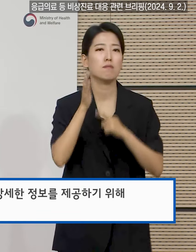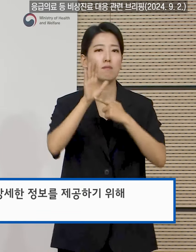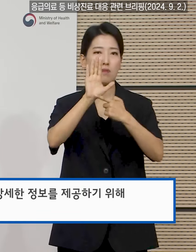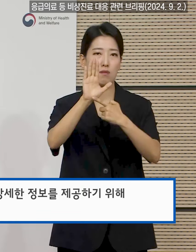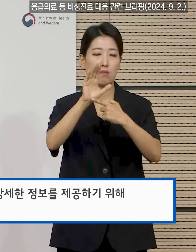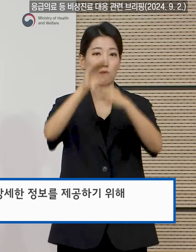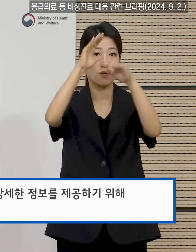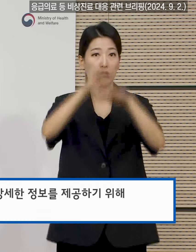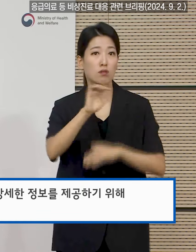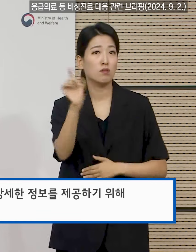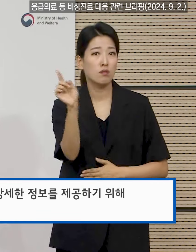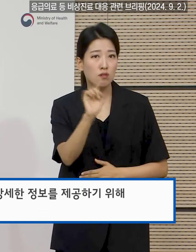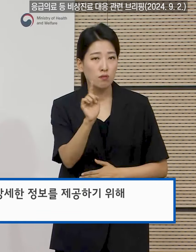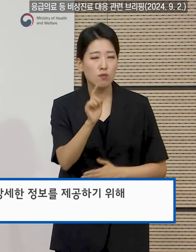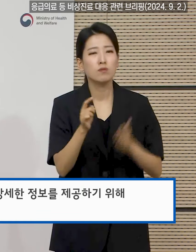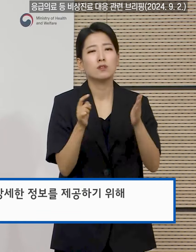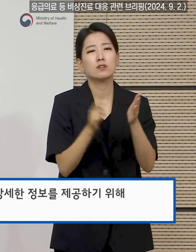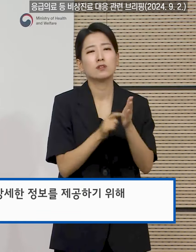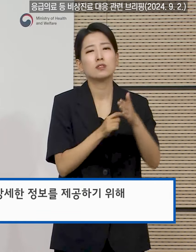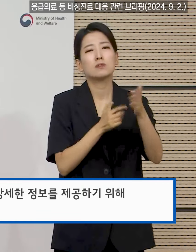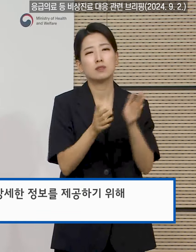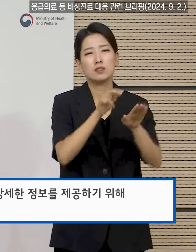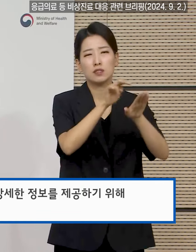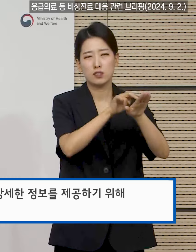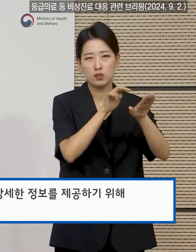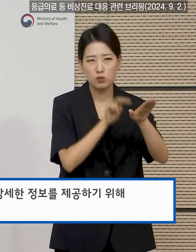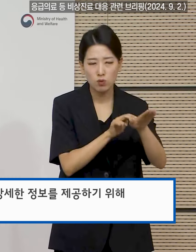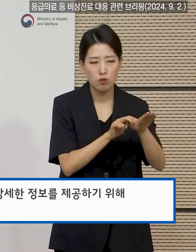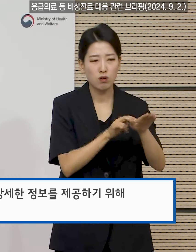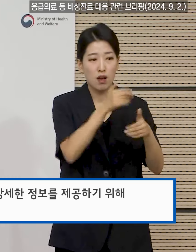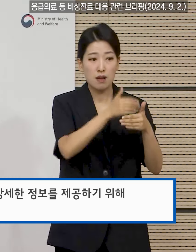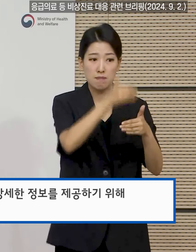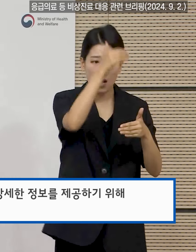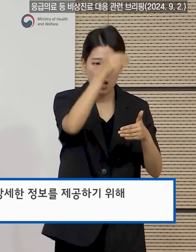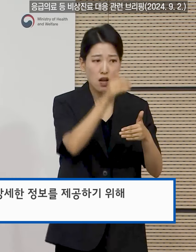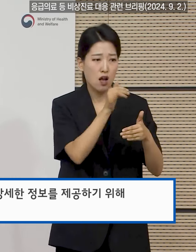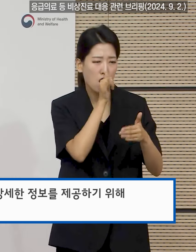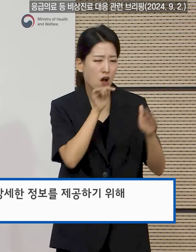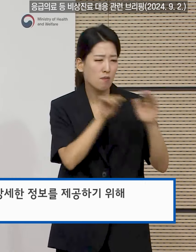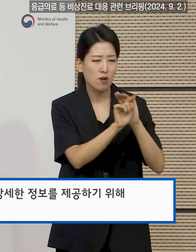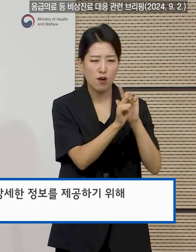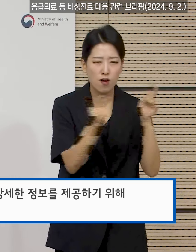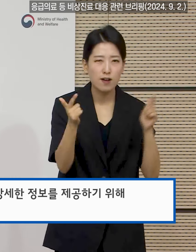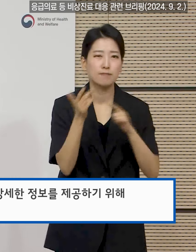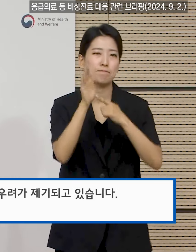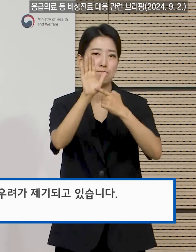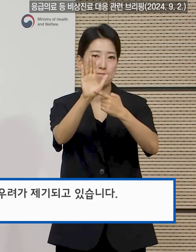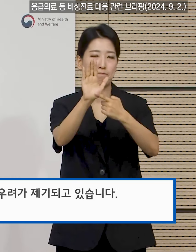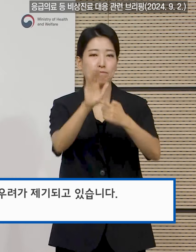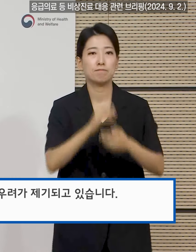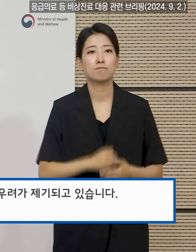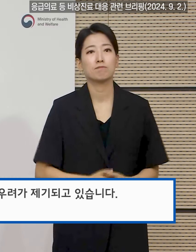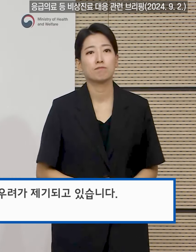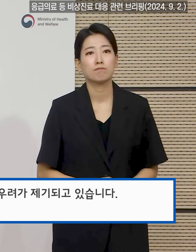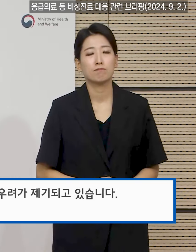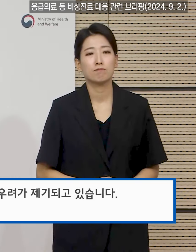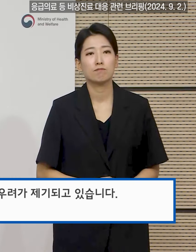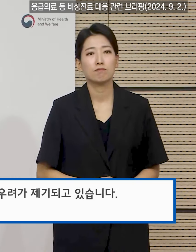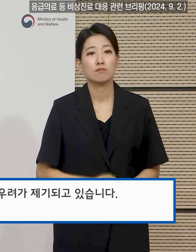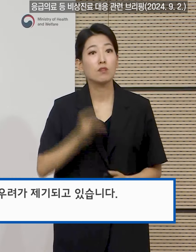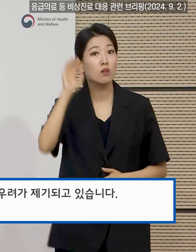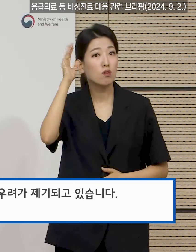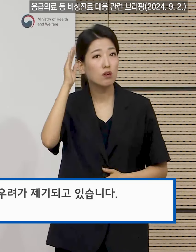정보를 제공하기 위해 오늘부터 응급의료 1일 브리핑을 시작합니다. 최근 일부